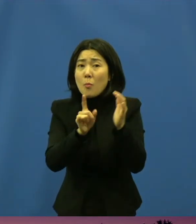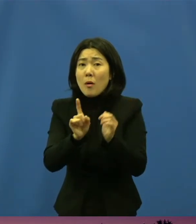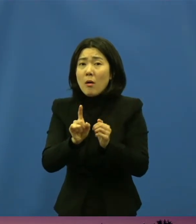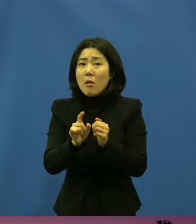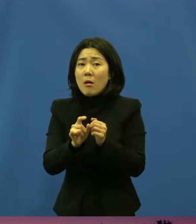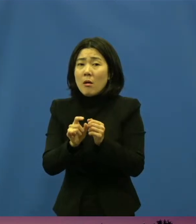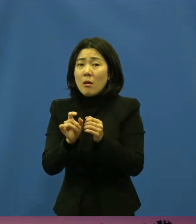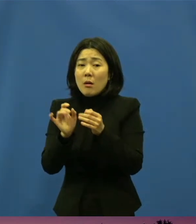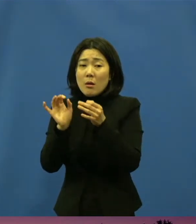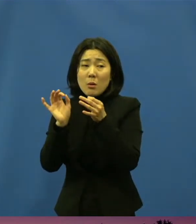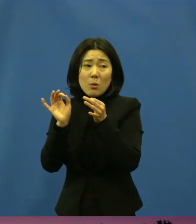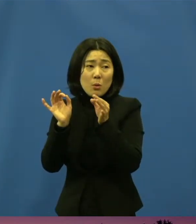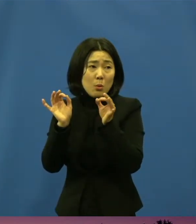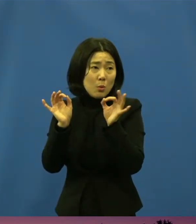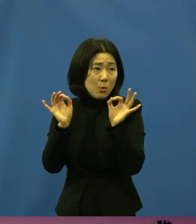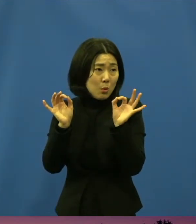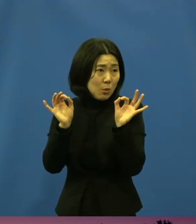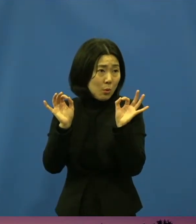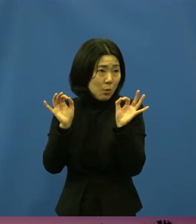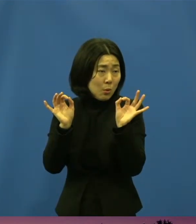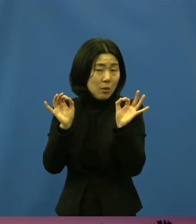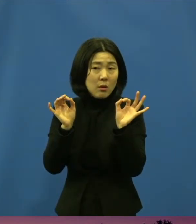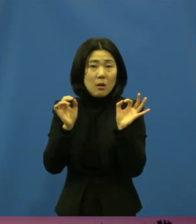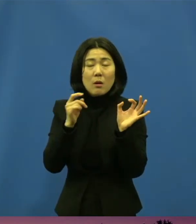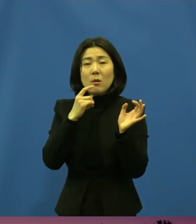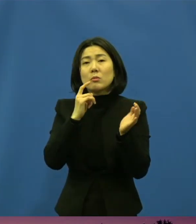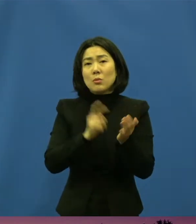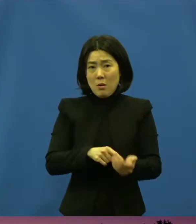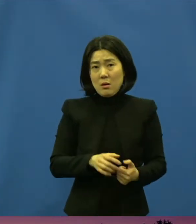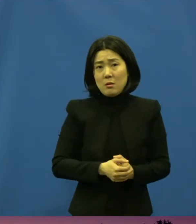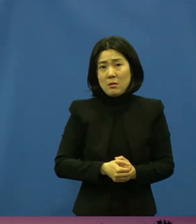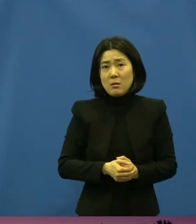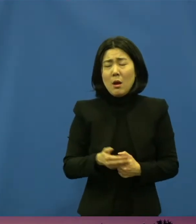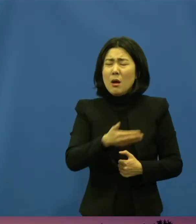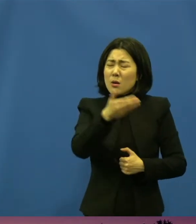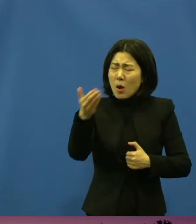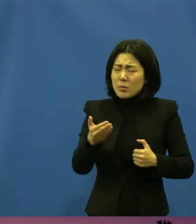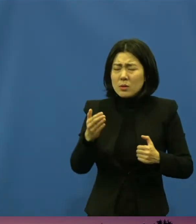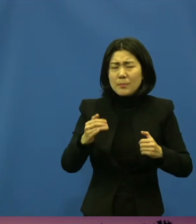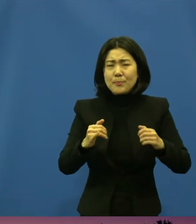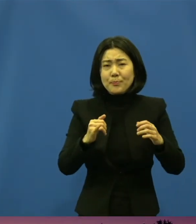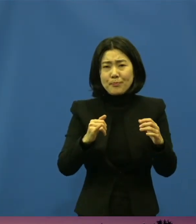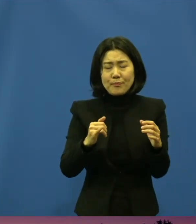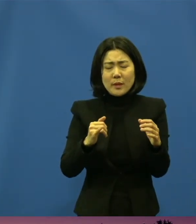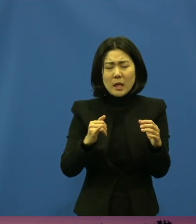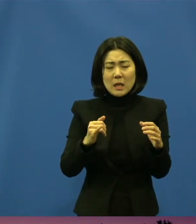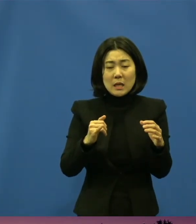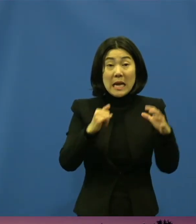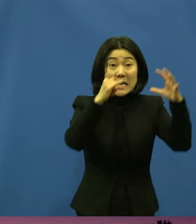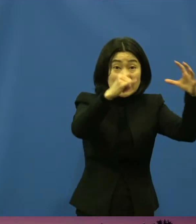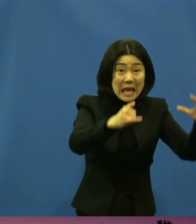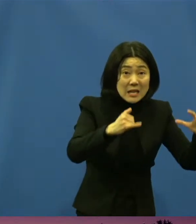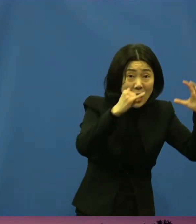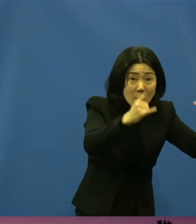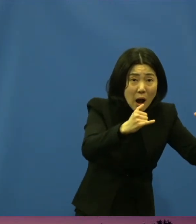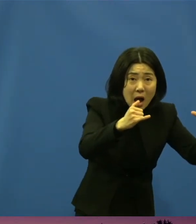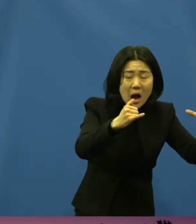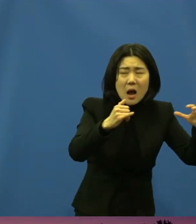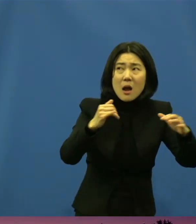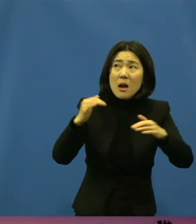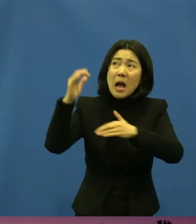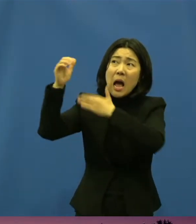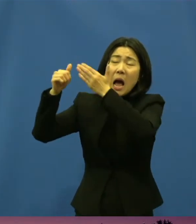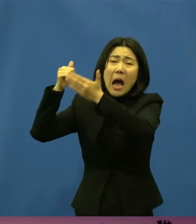오늘날 특징은 신앙과 세상과 우리의 신앙과 세상과 경계선이 모호해졌어요. 선명하지